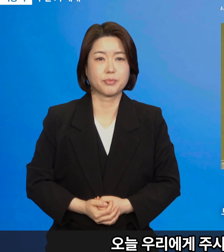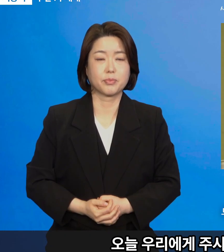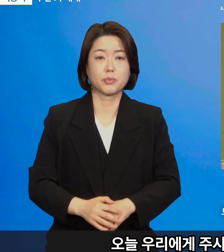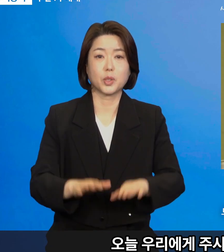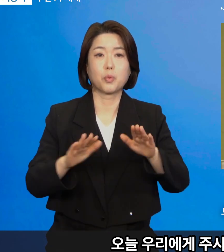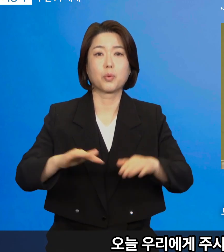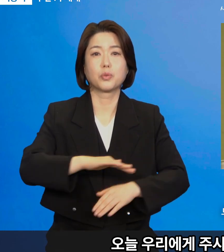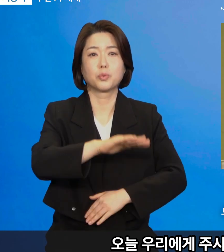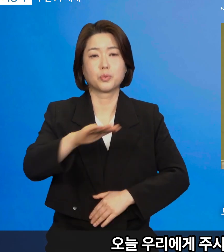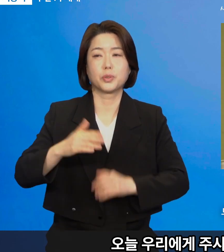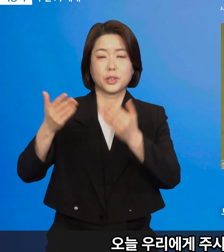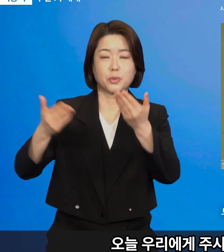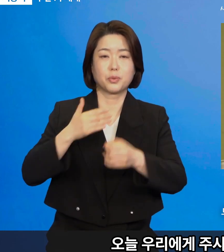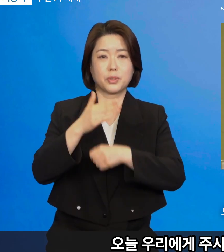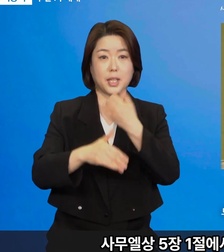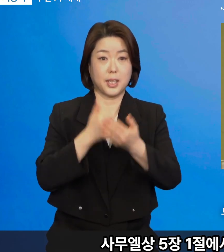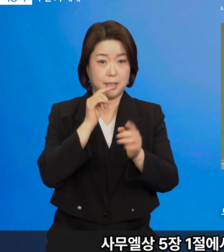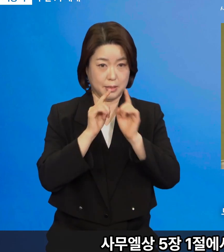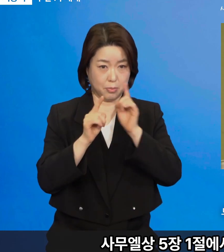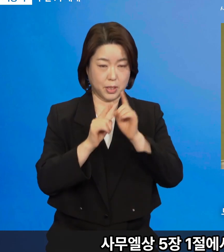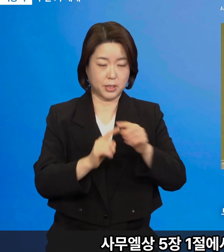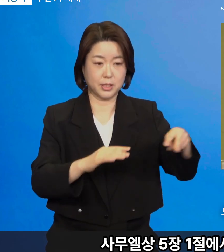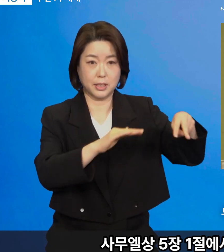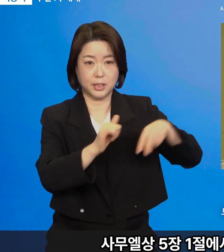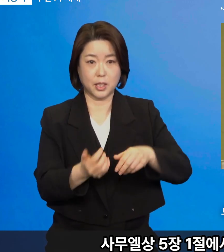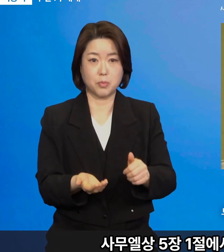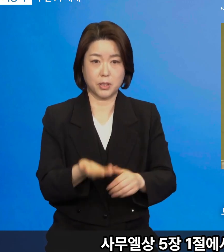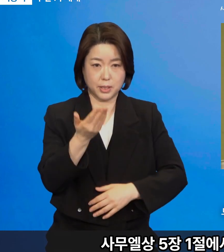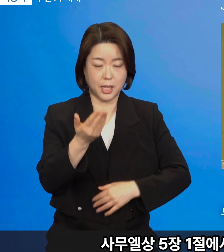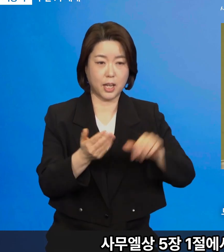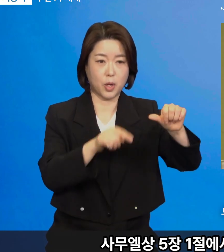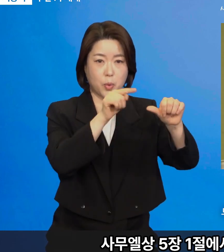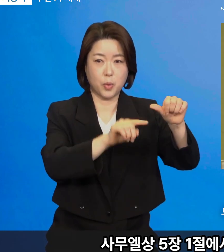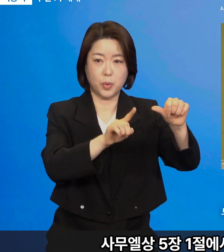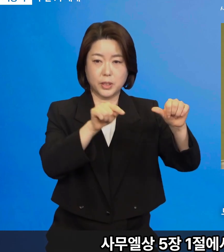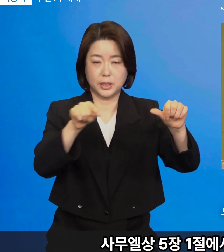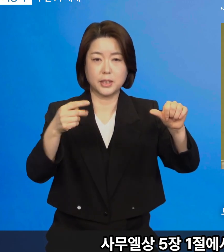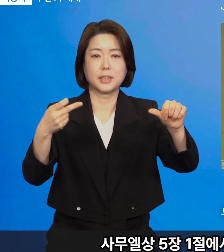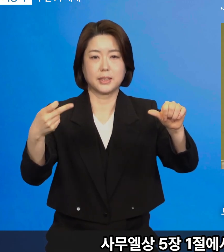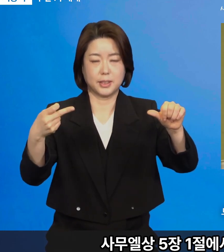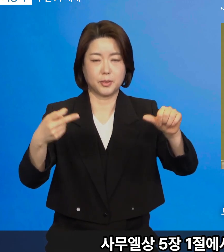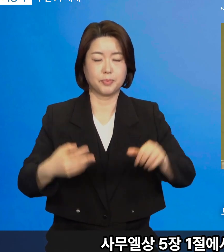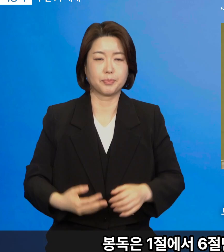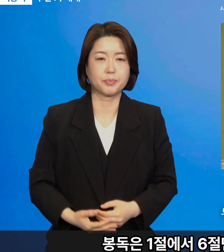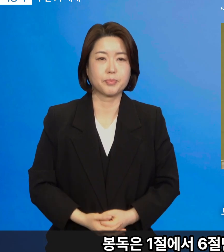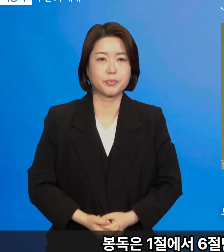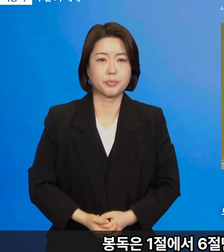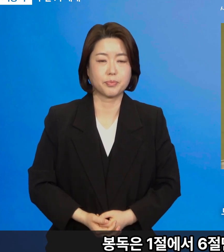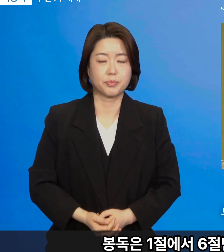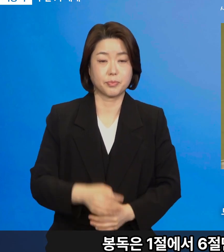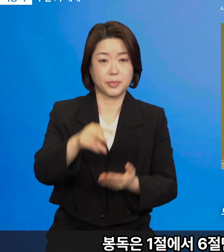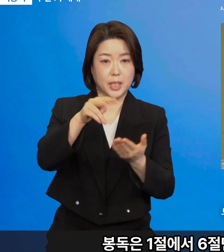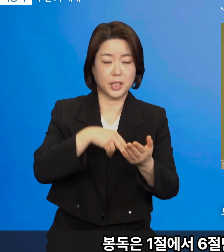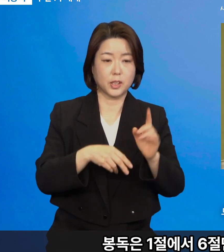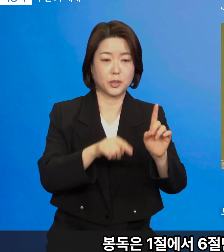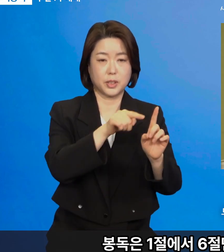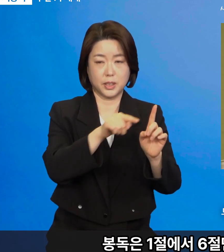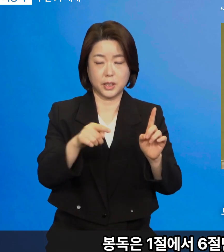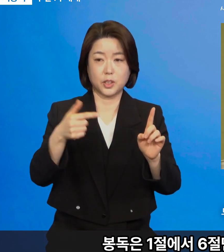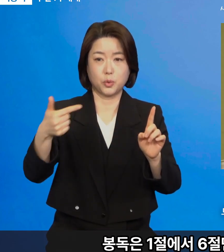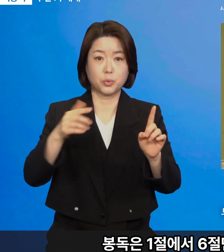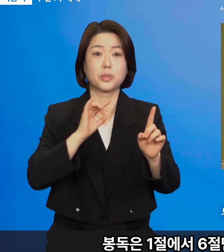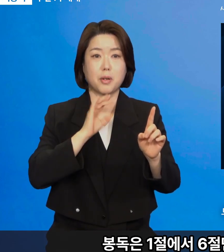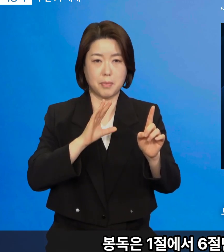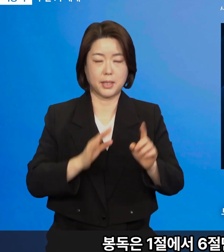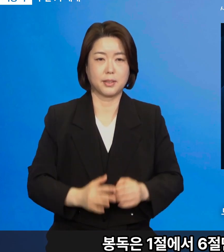오늘 우리에게 주시는 하나님의 말씀은 사무엘상 5장 1절에서 12절의 말씀입니다. 봉독은 1절에서 6절만